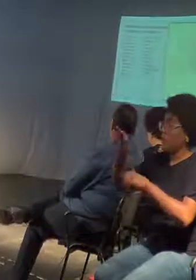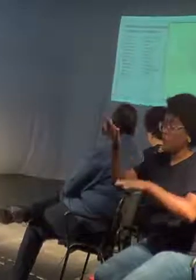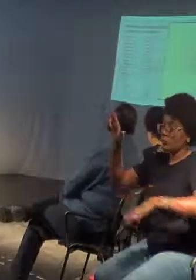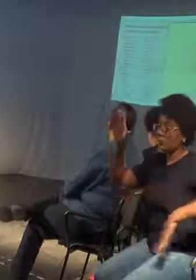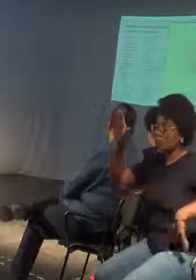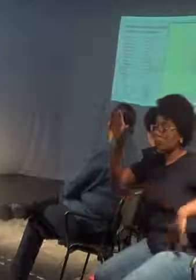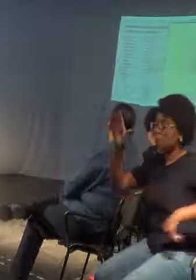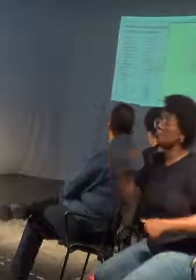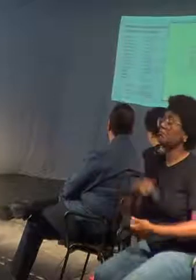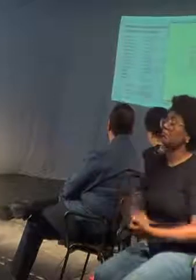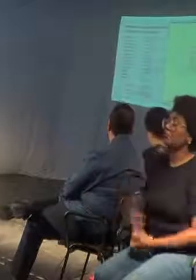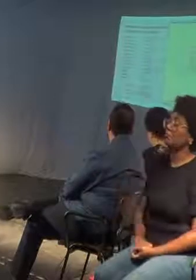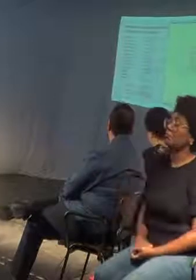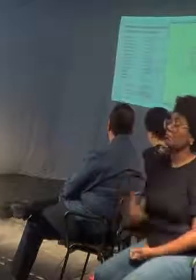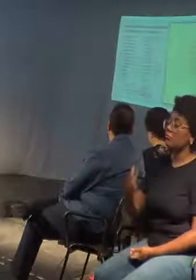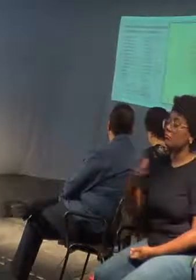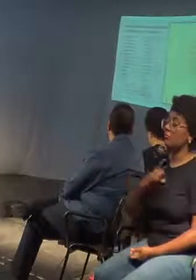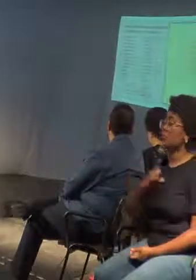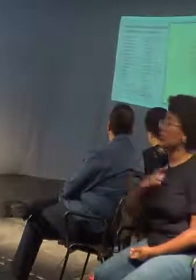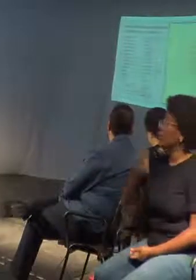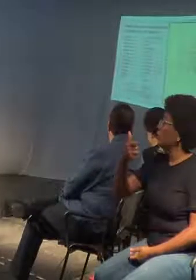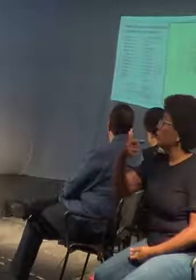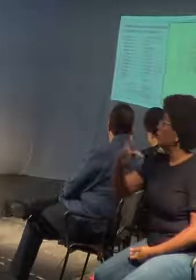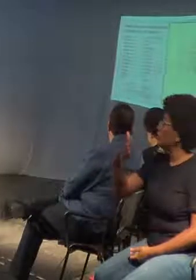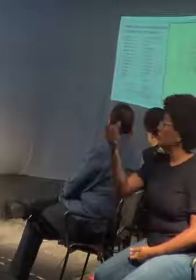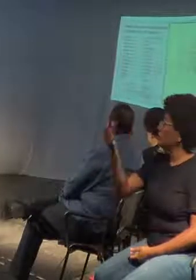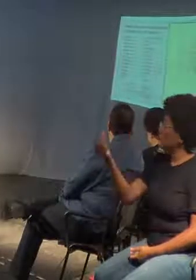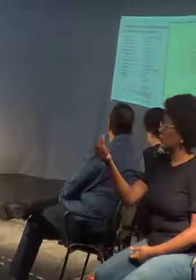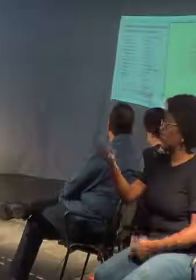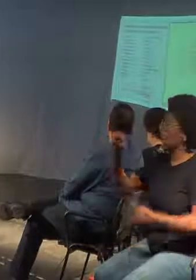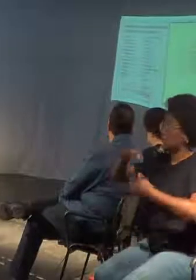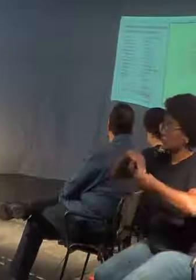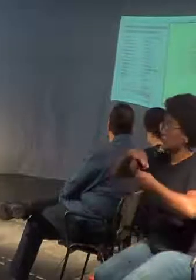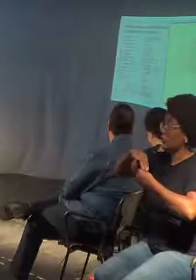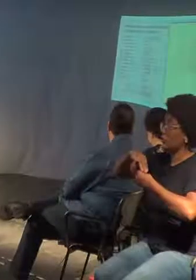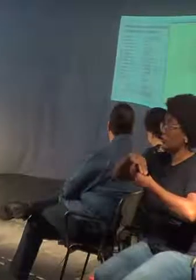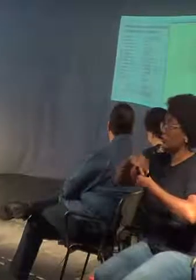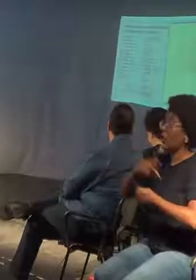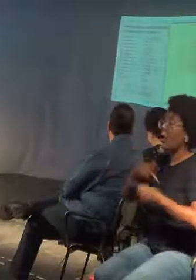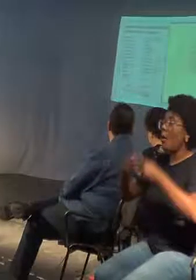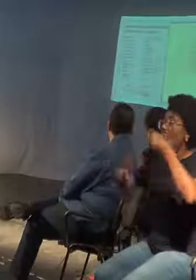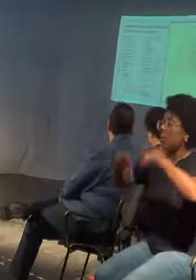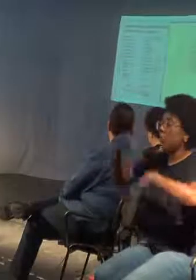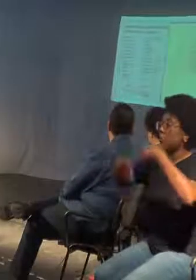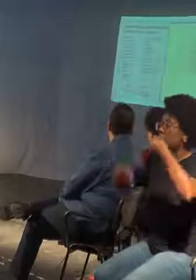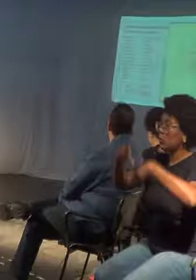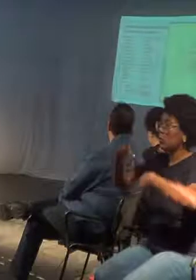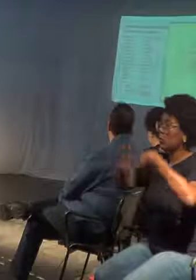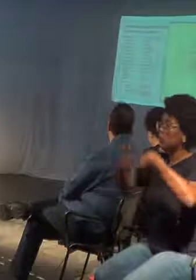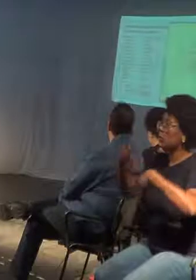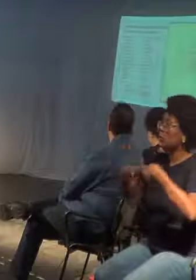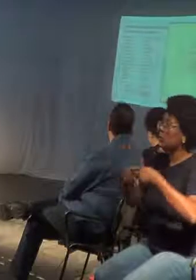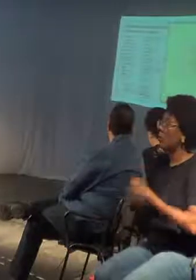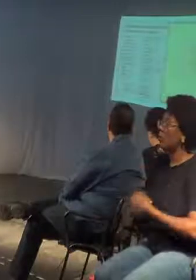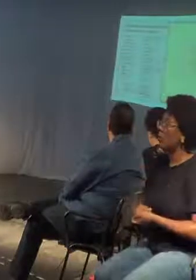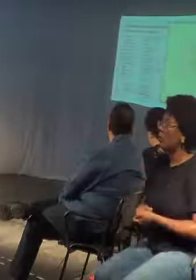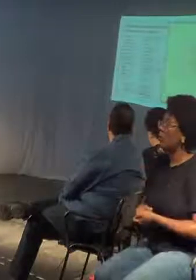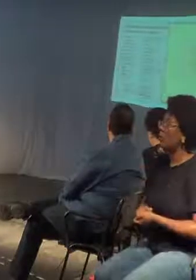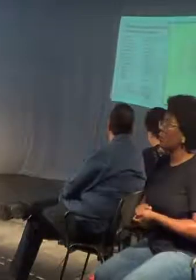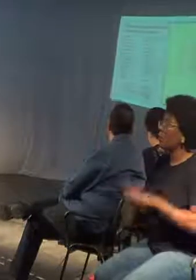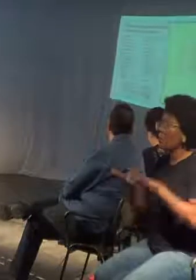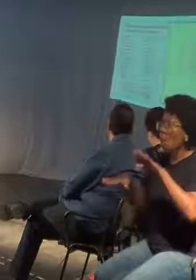Né? Até ficou difícil de ler, mas aqui está a população e a gente